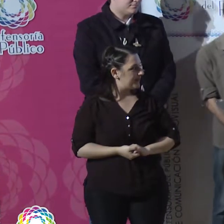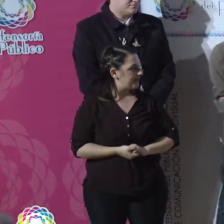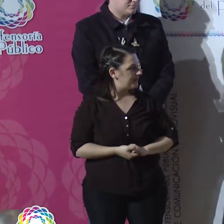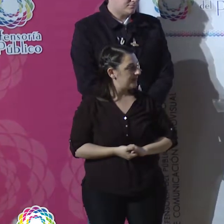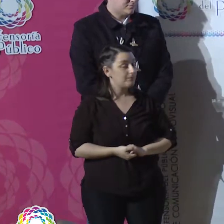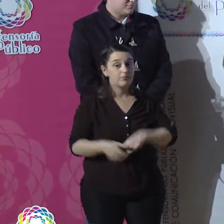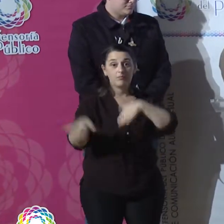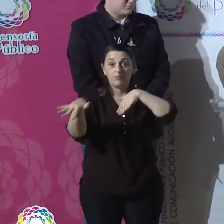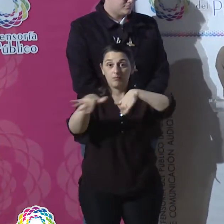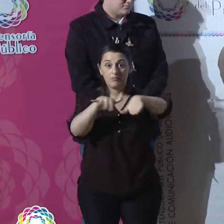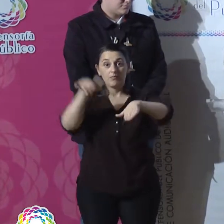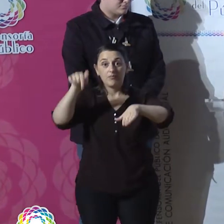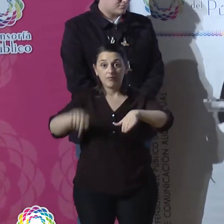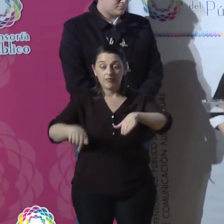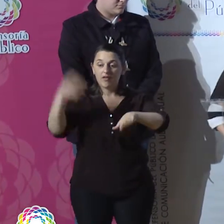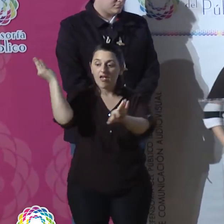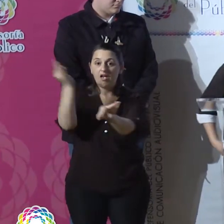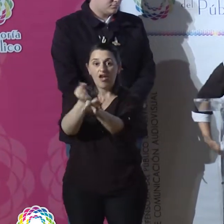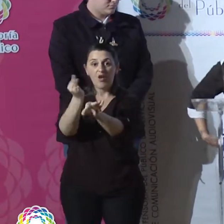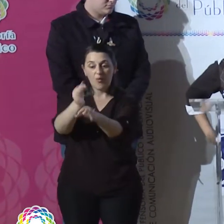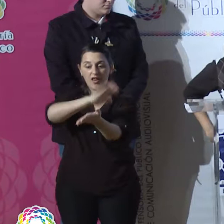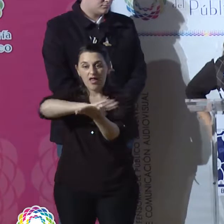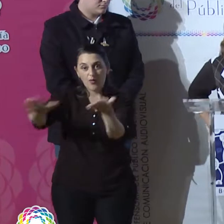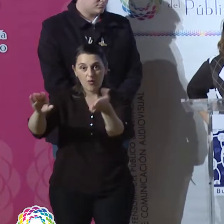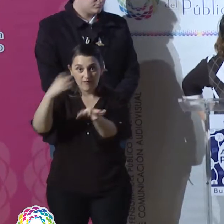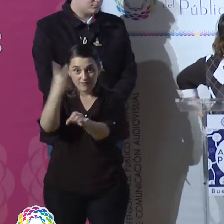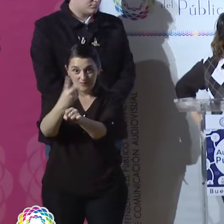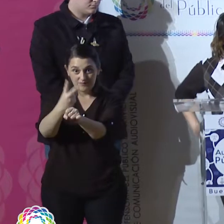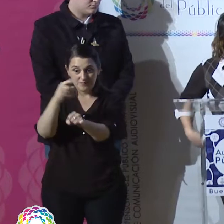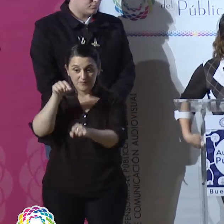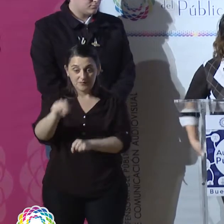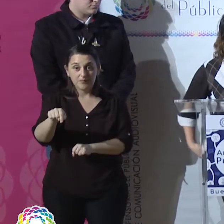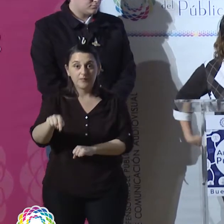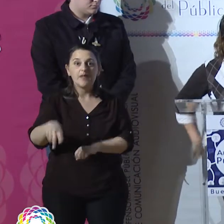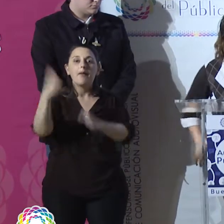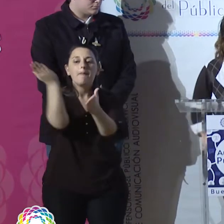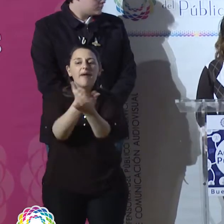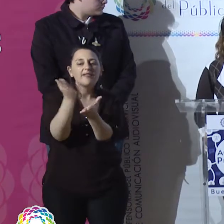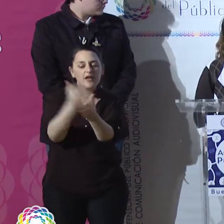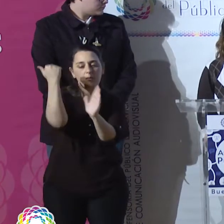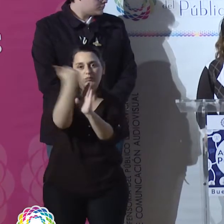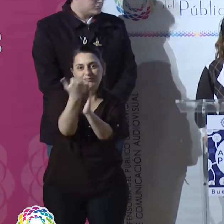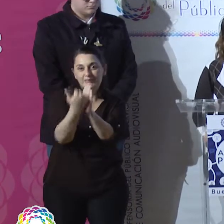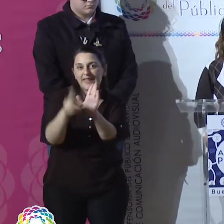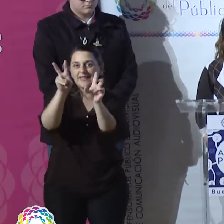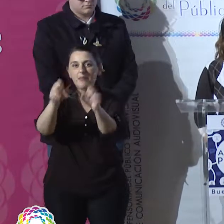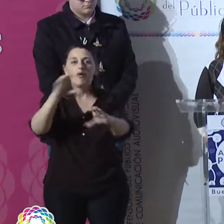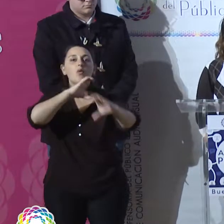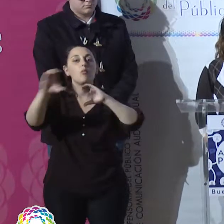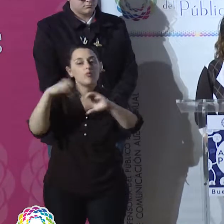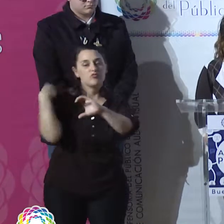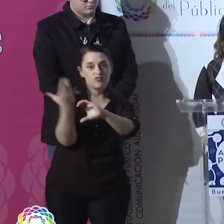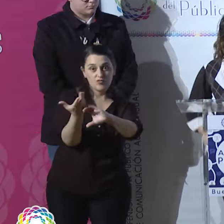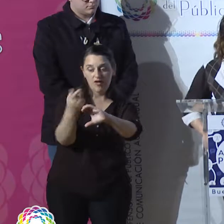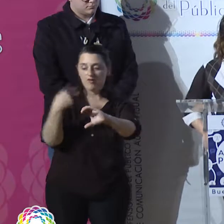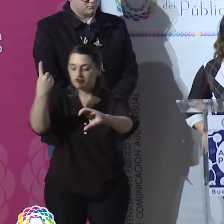a partir de la aparición de la nueva escuela secundaria muchas de las asignaturas de cada orientación tanto a comunicación social como otras